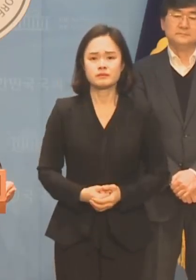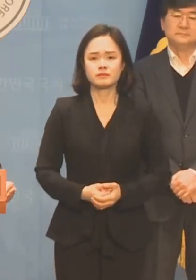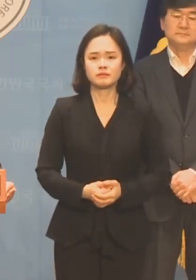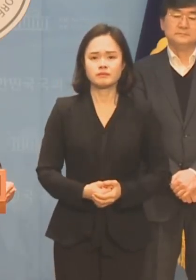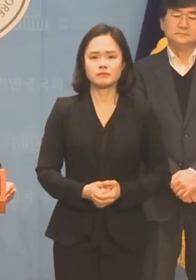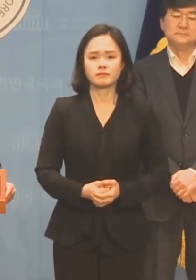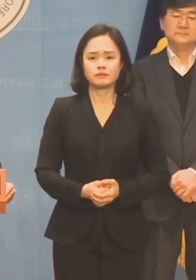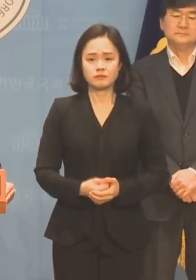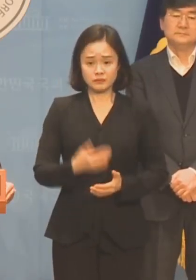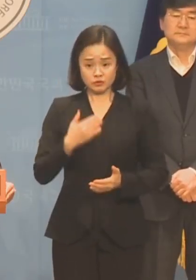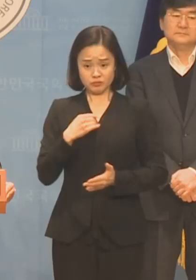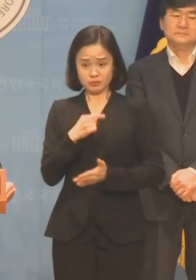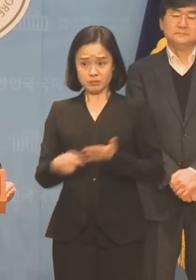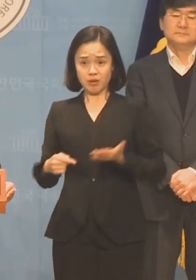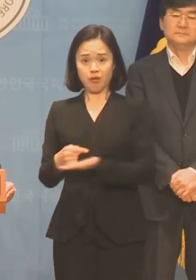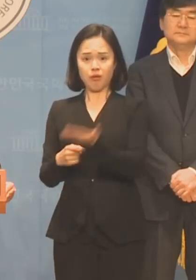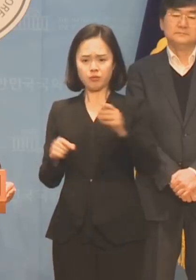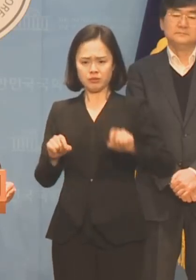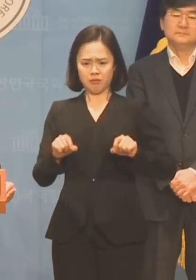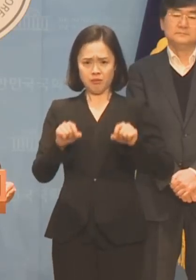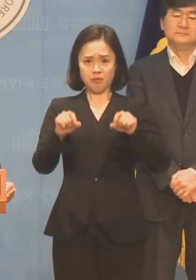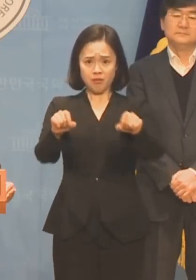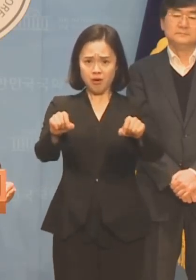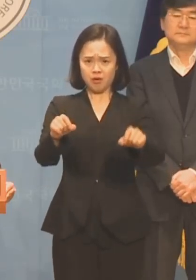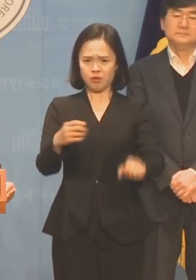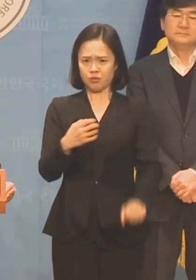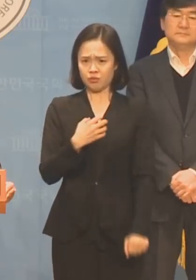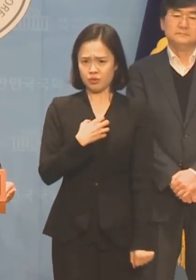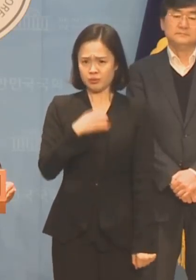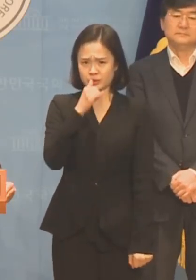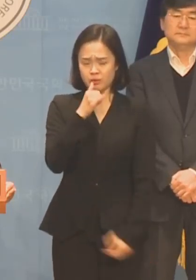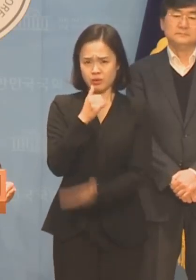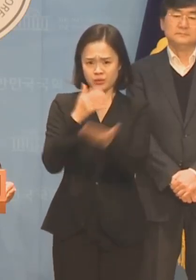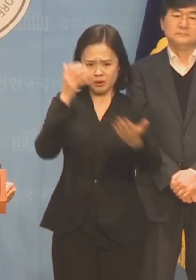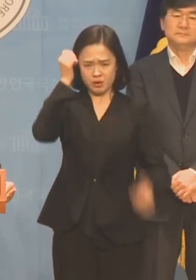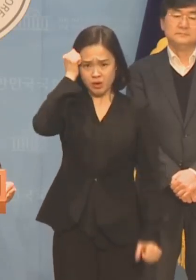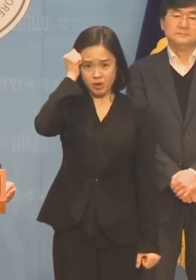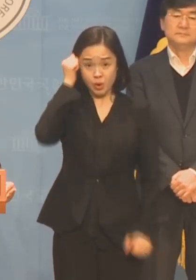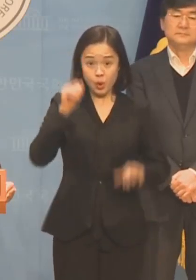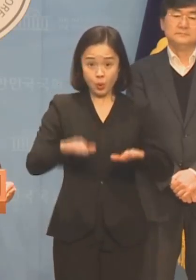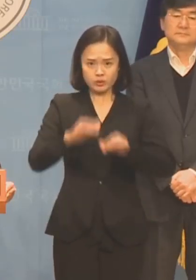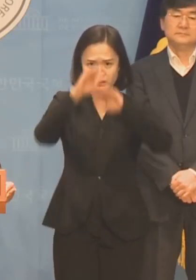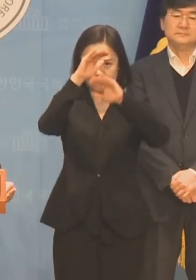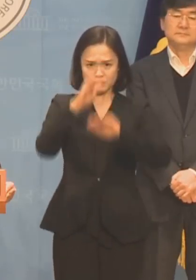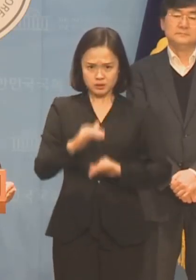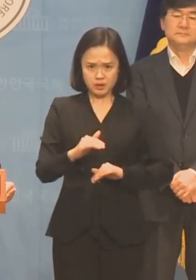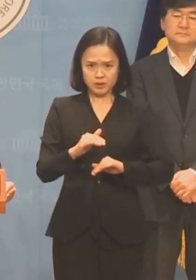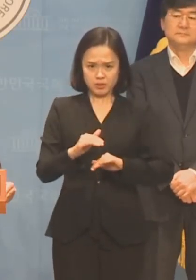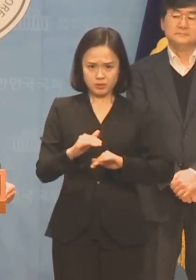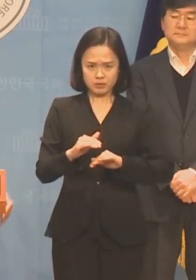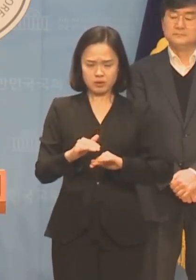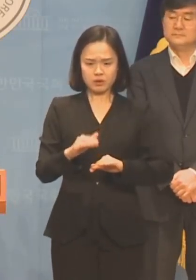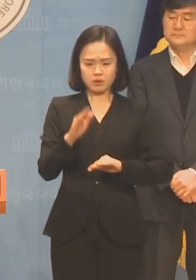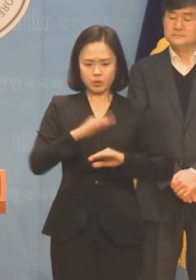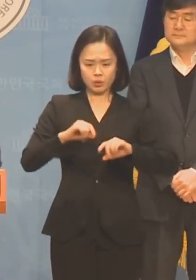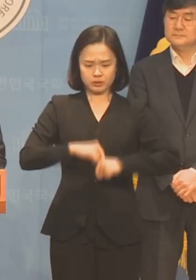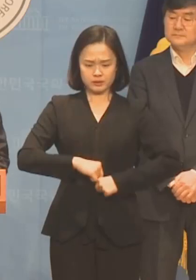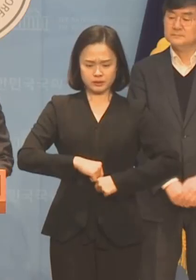점 마음속 깊이 생각하시고 오늘의 이 사건을 공정하게 보도해 주시길 바랍니다. 감사합니다.